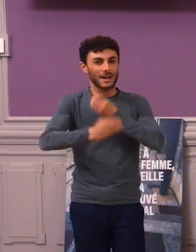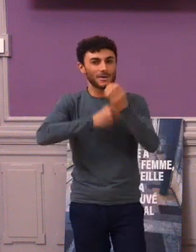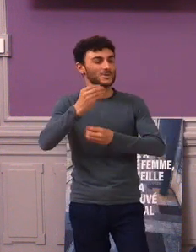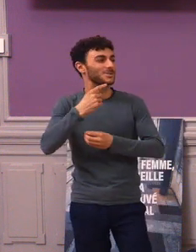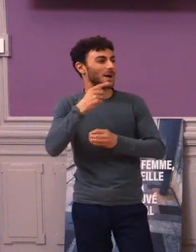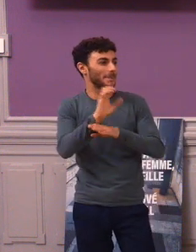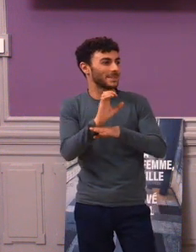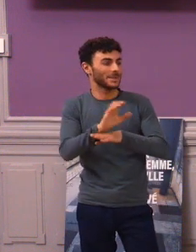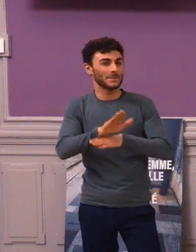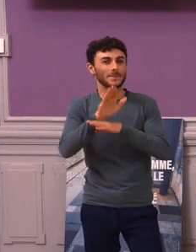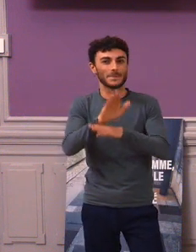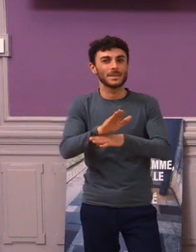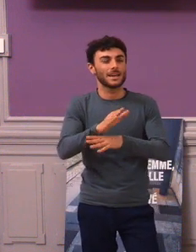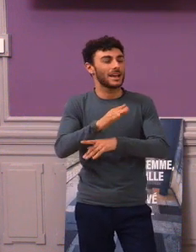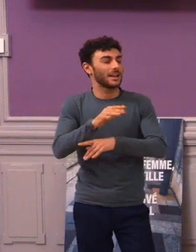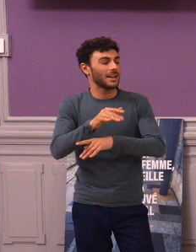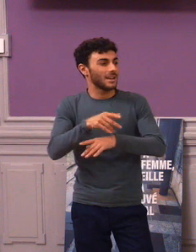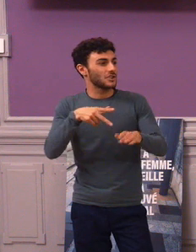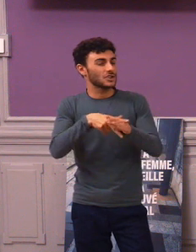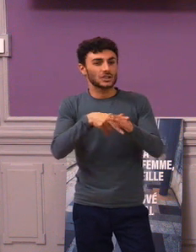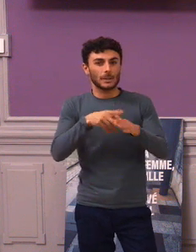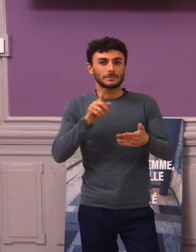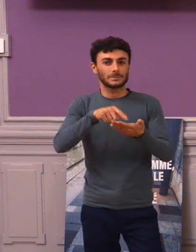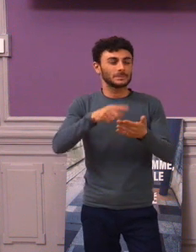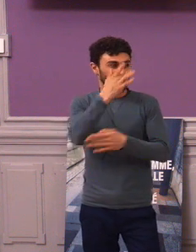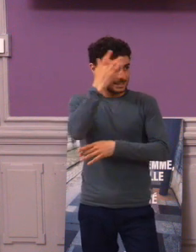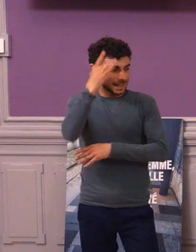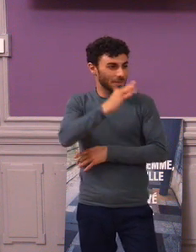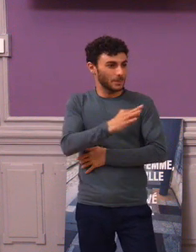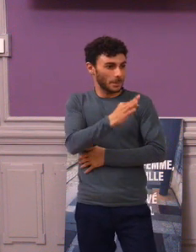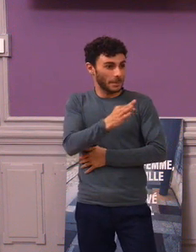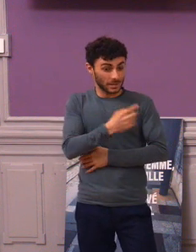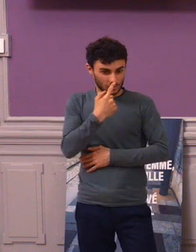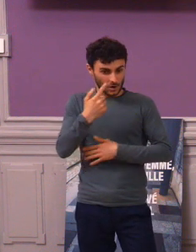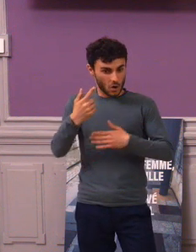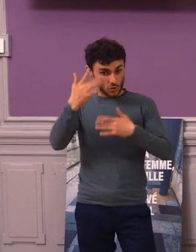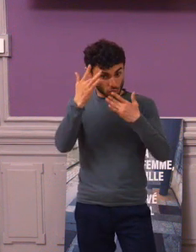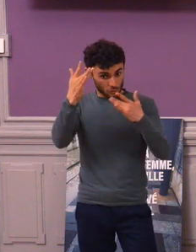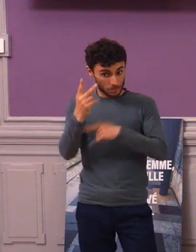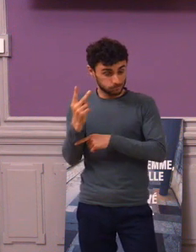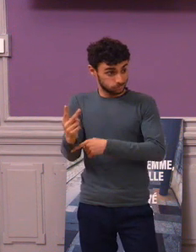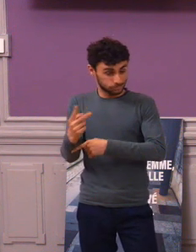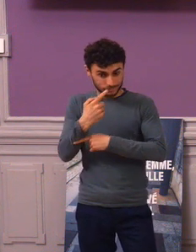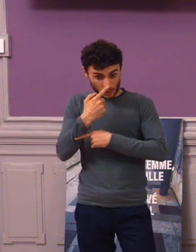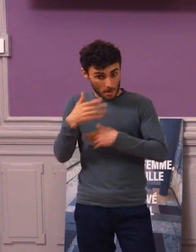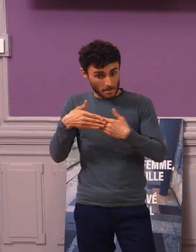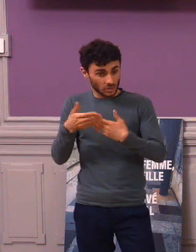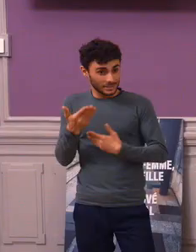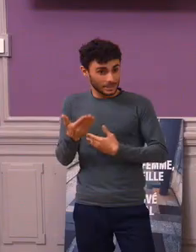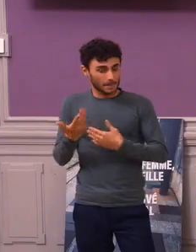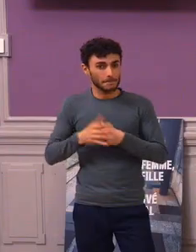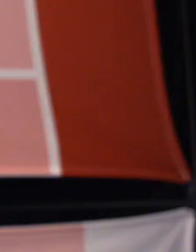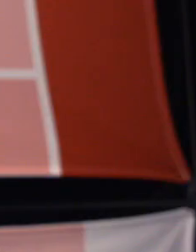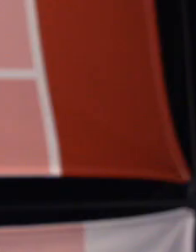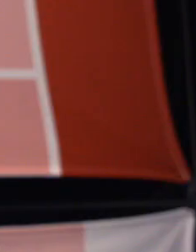et ça veut dire qu'aujourd'hui quand même leur culture se limite à ça je vous laisse imag ce que ça veut dire et quand tout à l'heure il y avait une de nos collègues